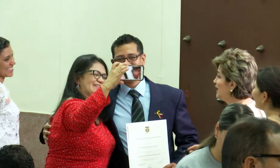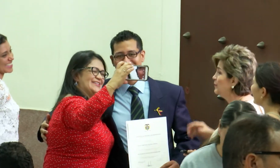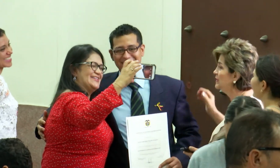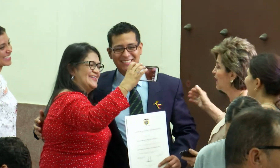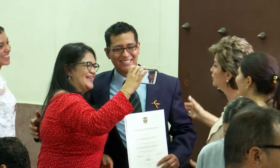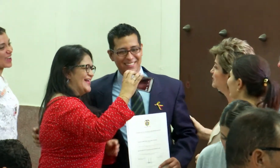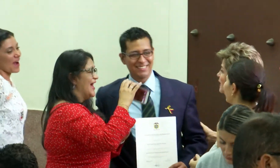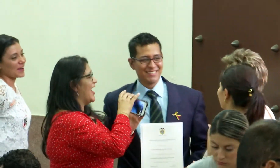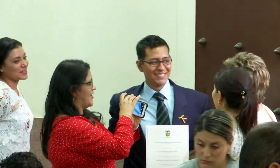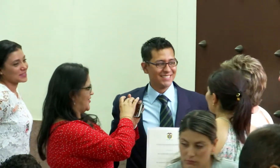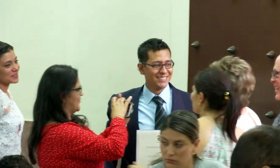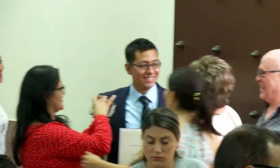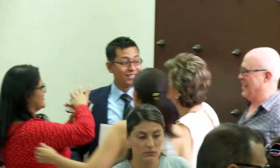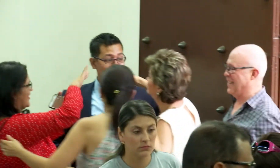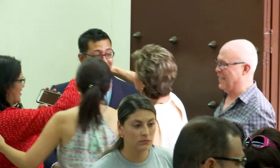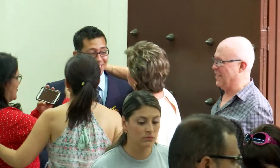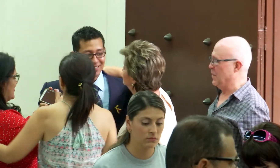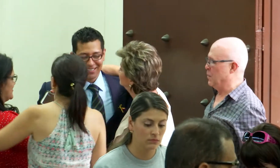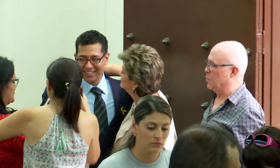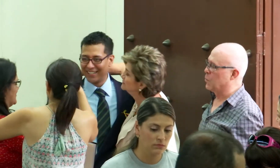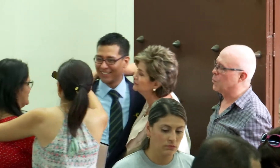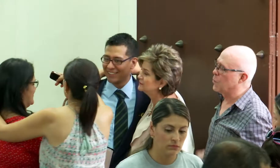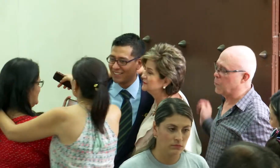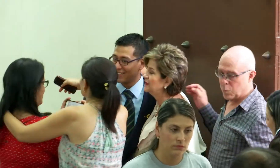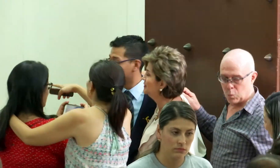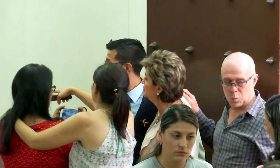que soluciona un problema a la comunidad sorda.